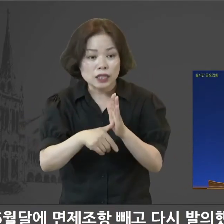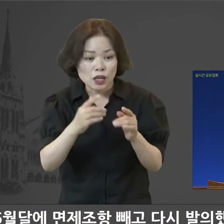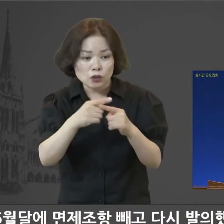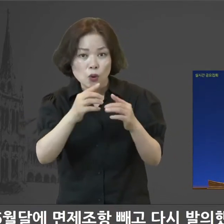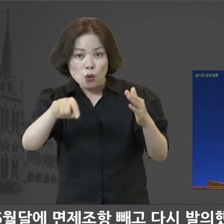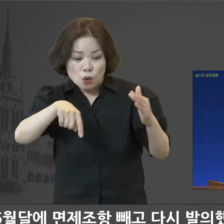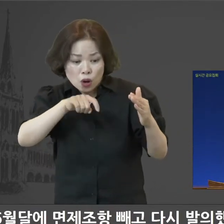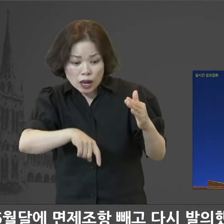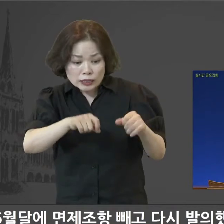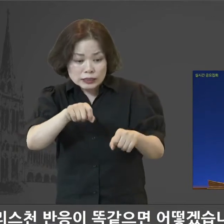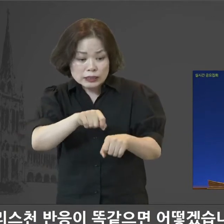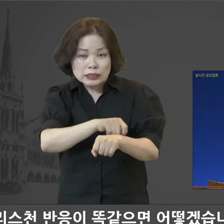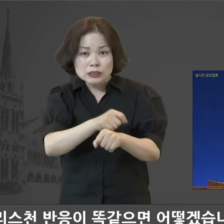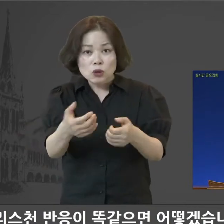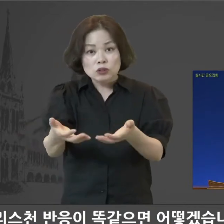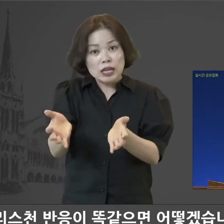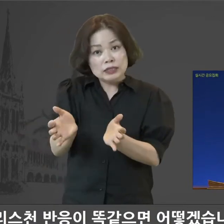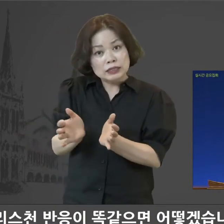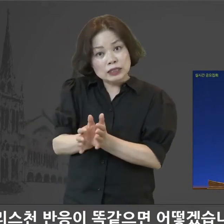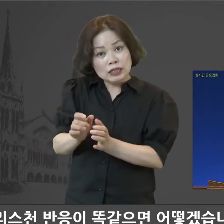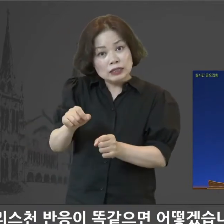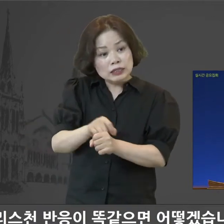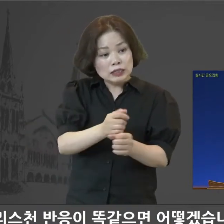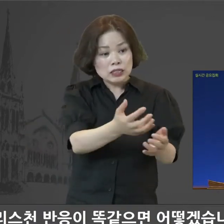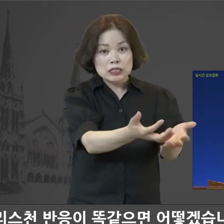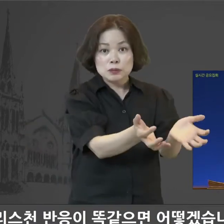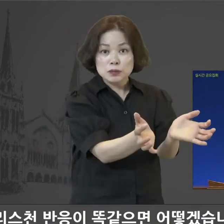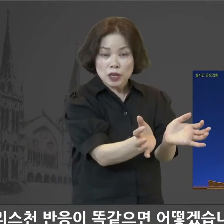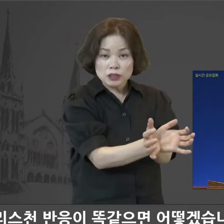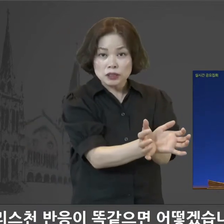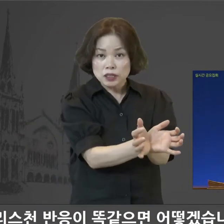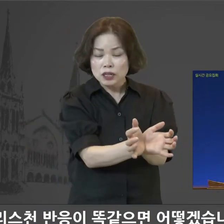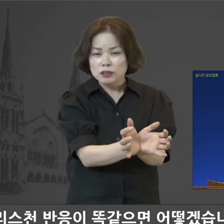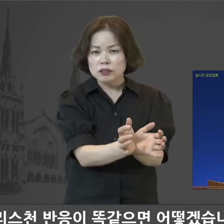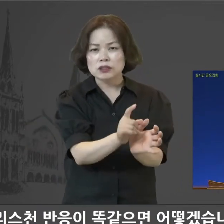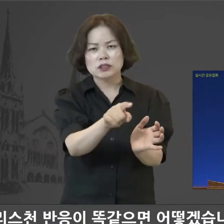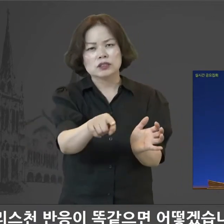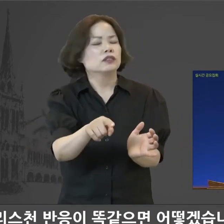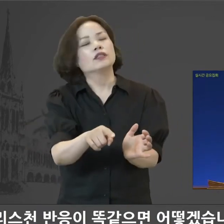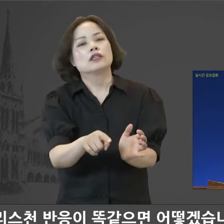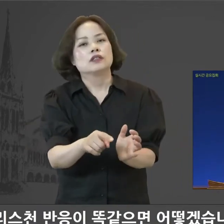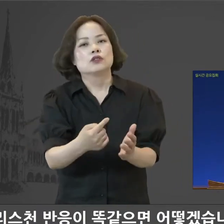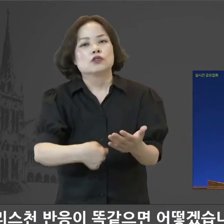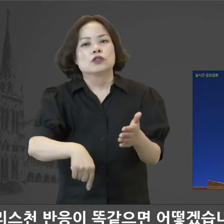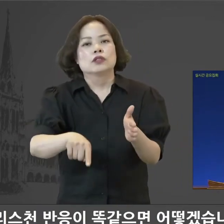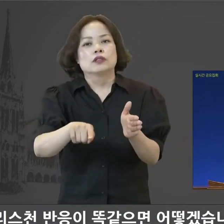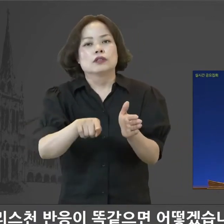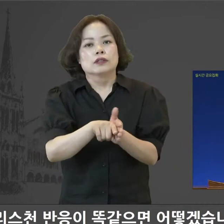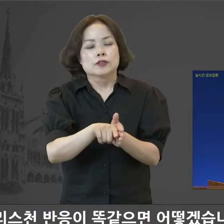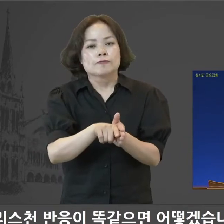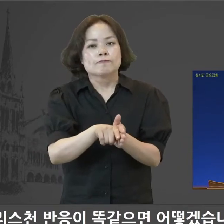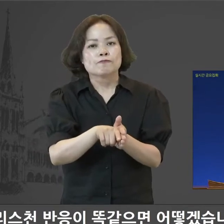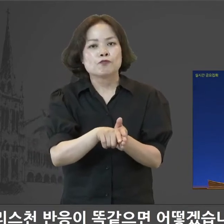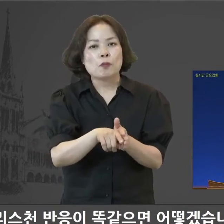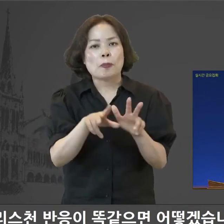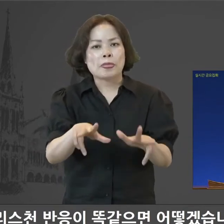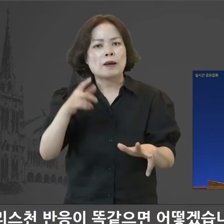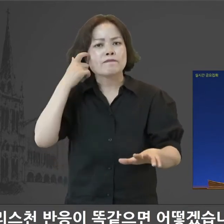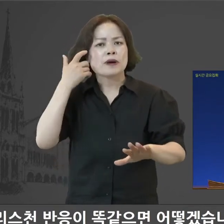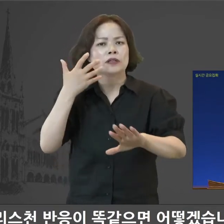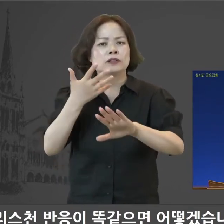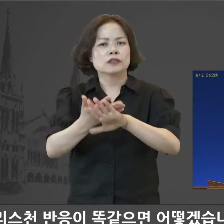안에 특정 단체나 특정 집단이나 그 새 모으기를 위해서 지금